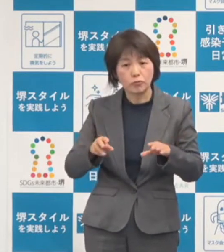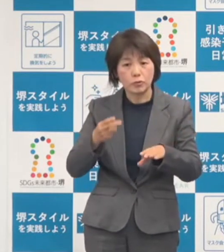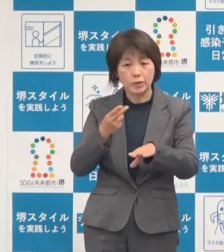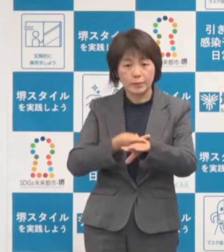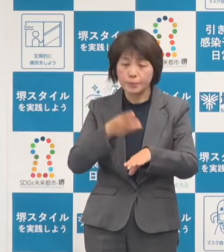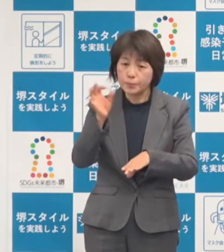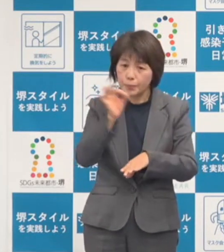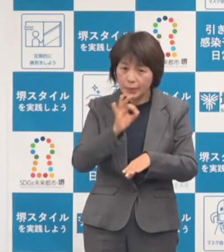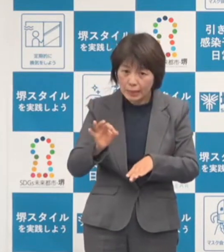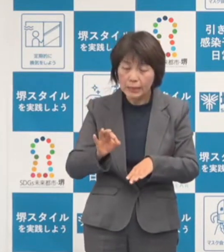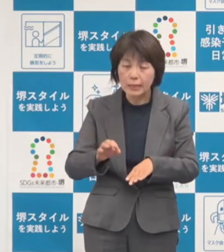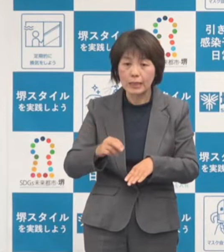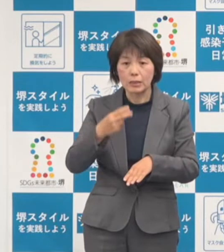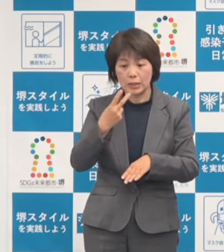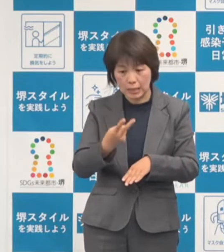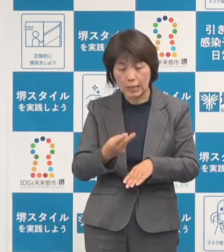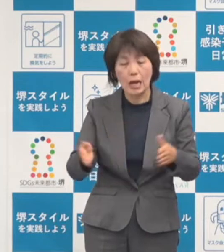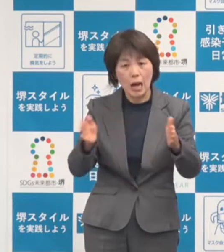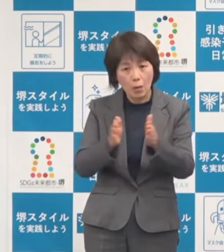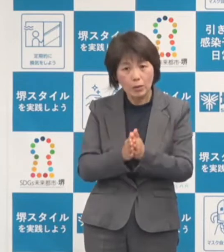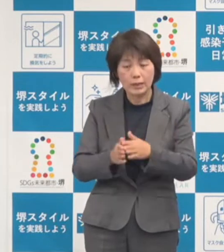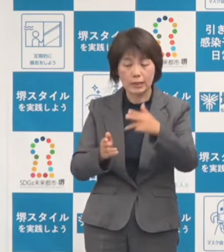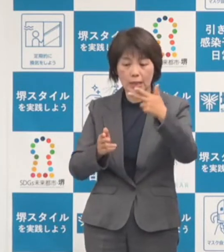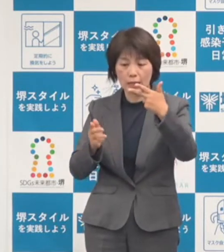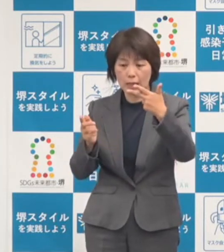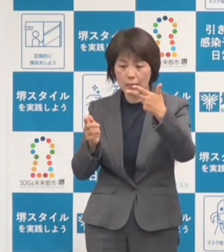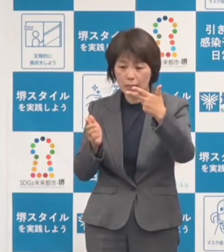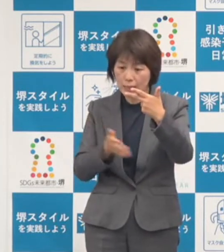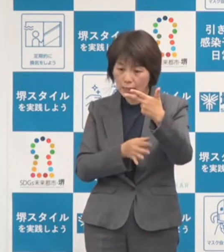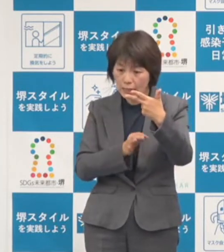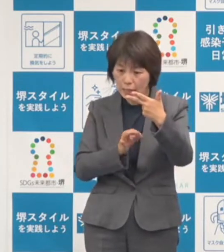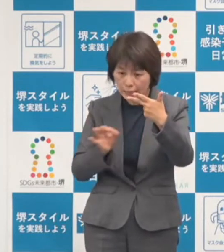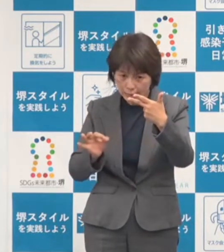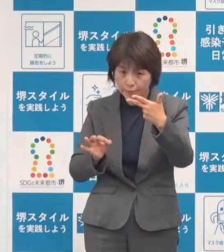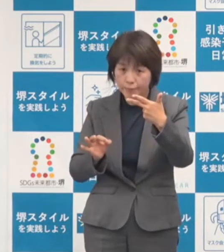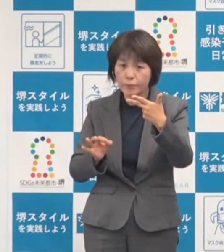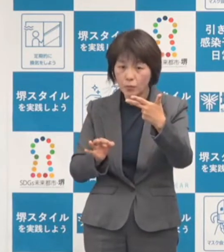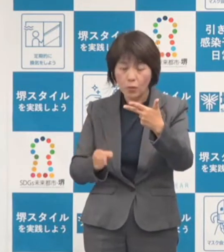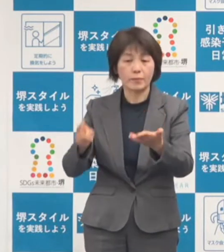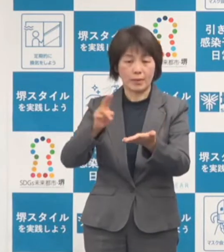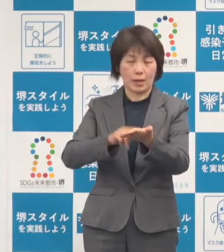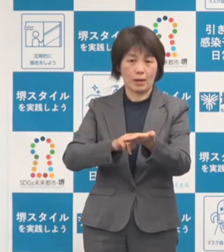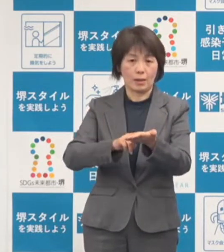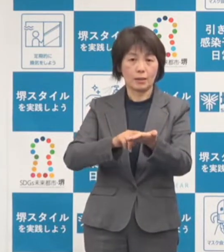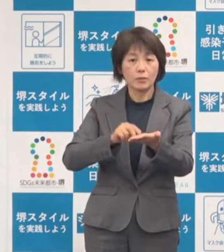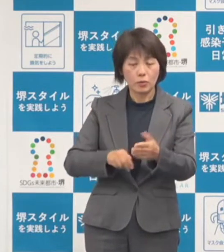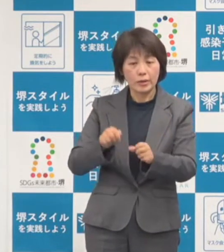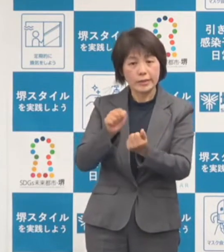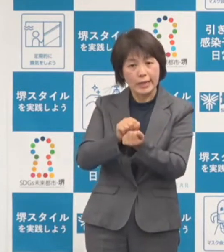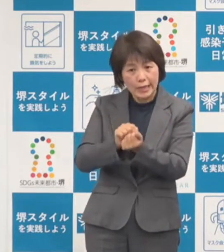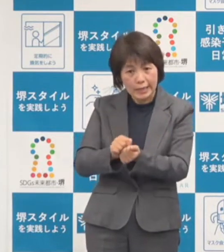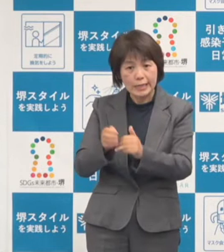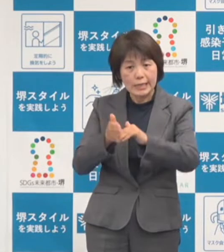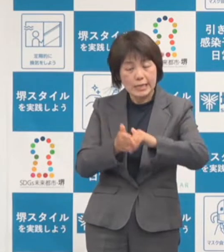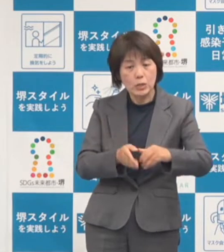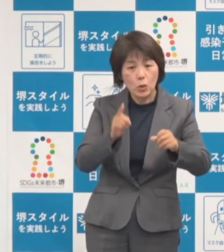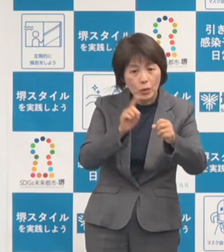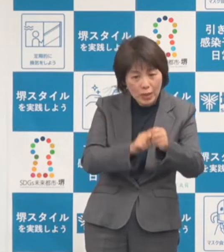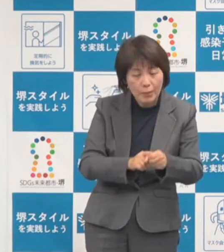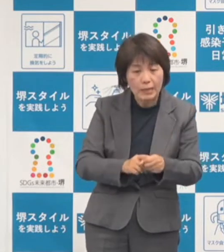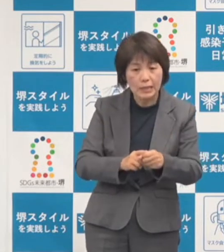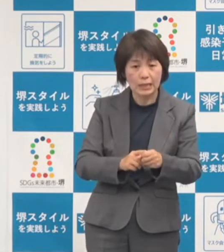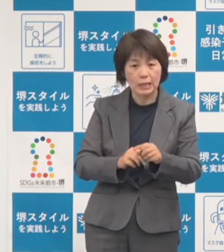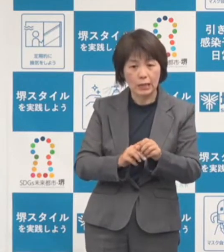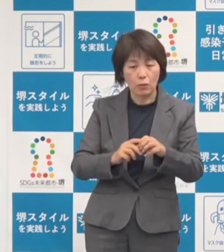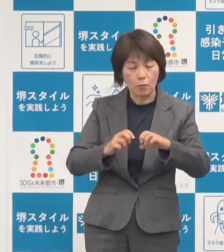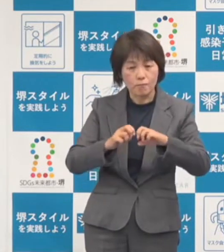計7品を認定をしております。この堺キッチンのために開発されたオリジナル商品もございます